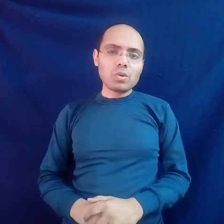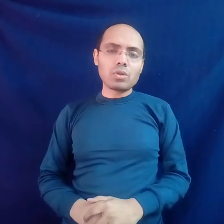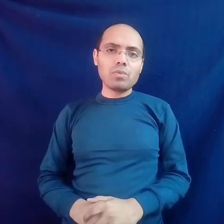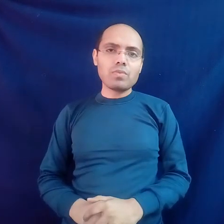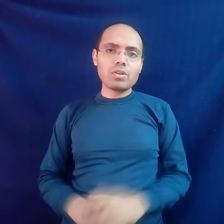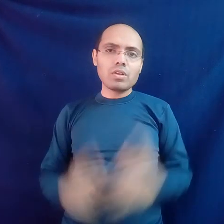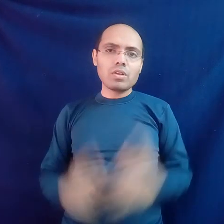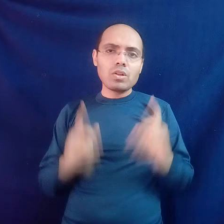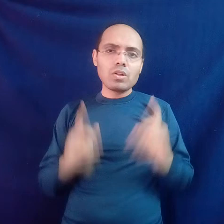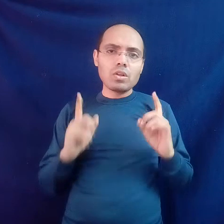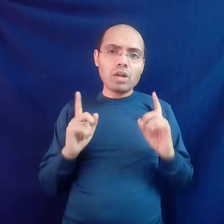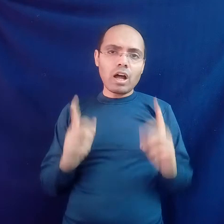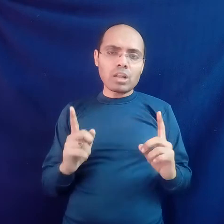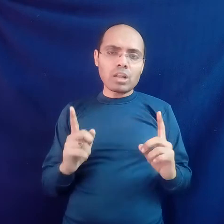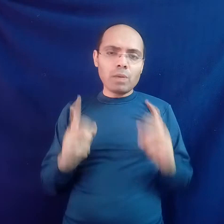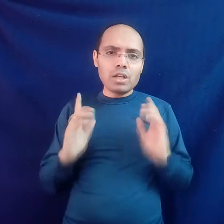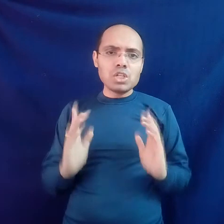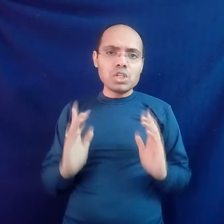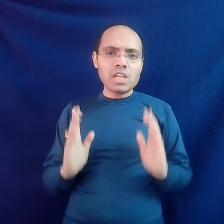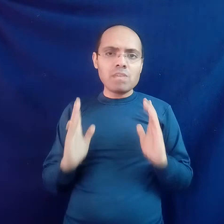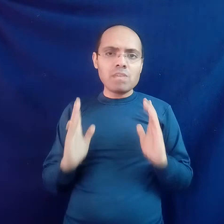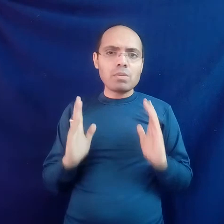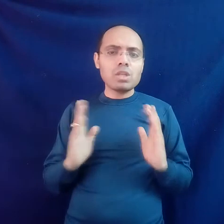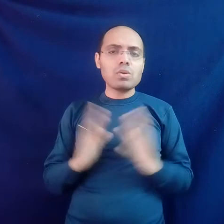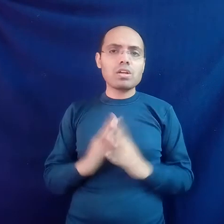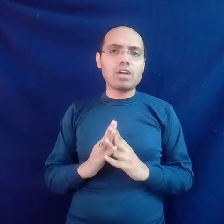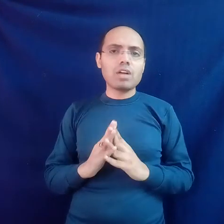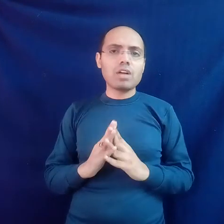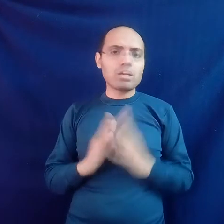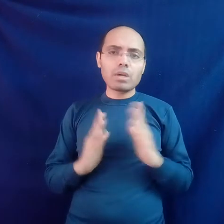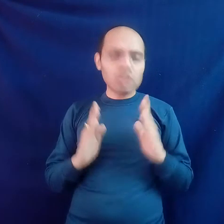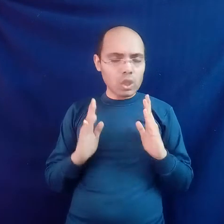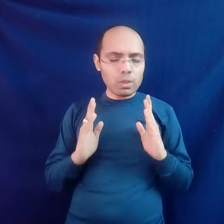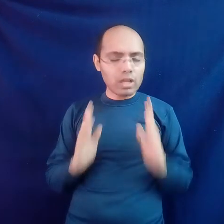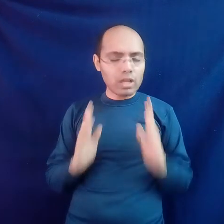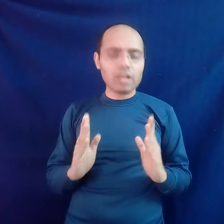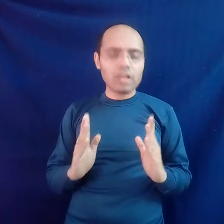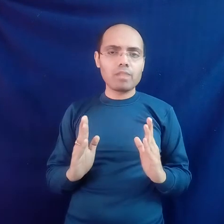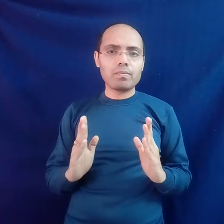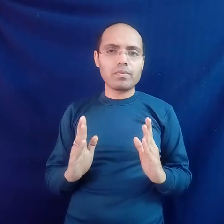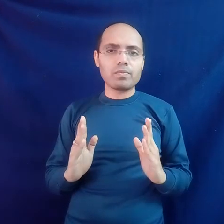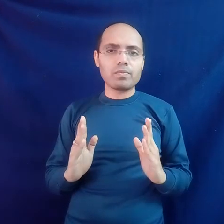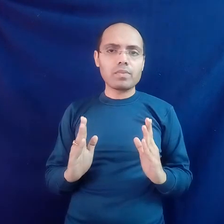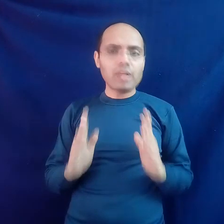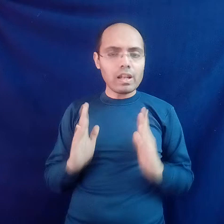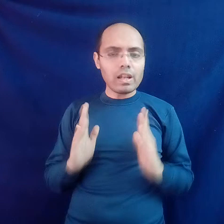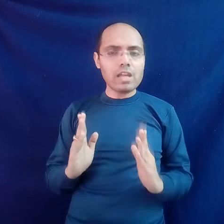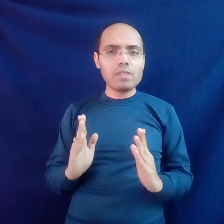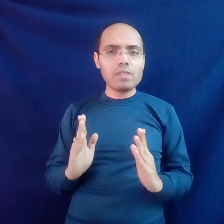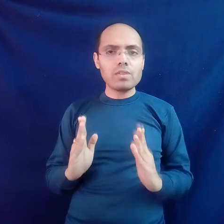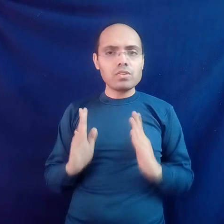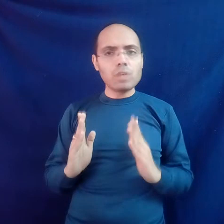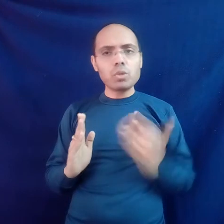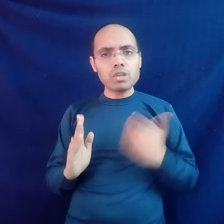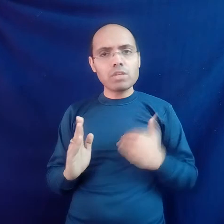दोस्तों, आत्मा इस शरीर में बंधी हुई है, आत्मा का अस्तित्व है, लेकिन जब वो शरीर